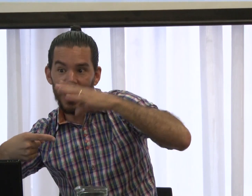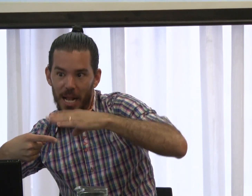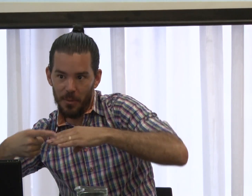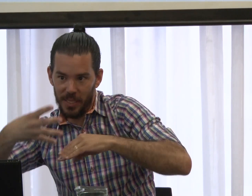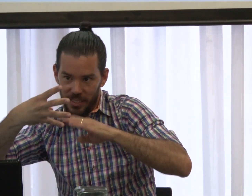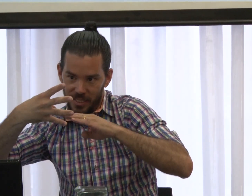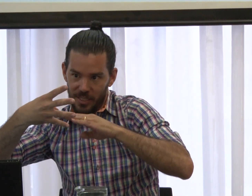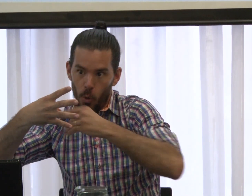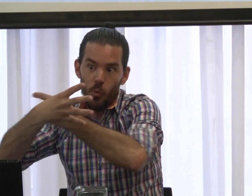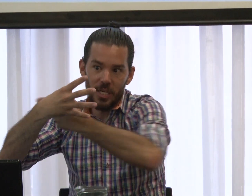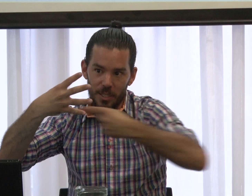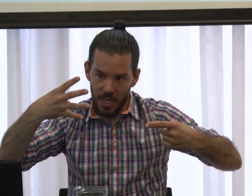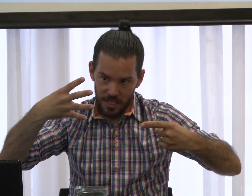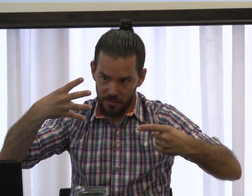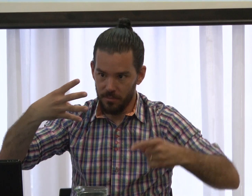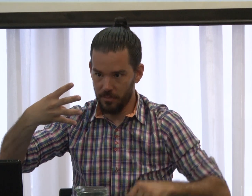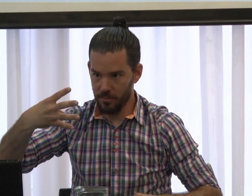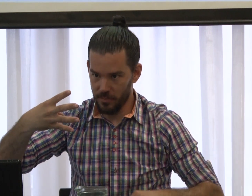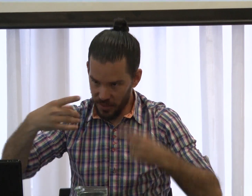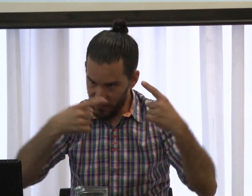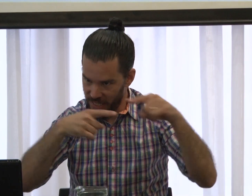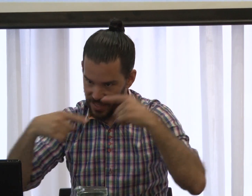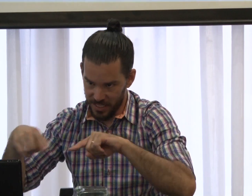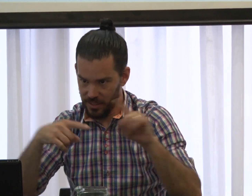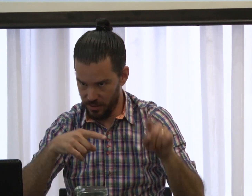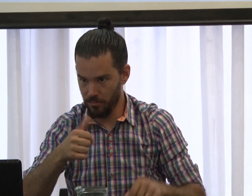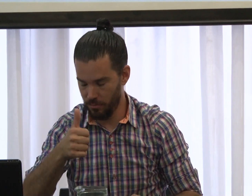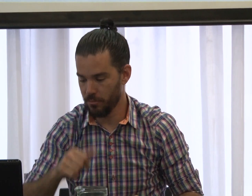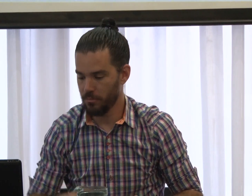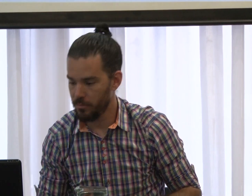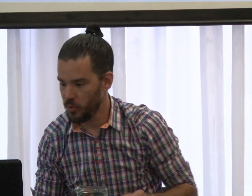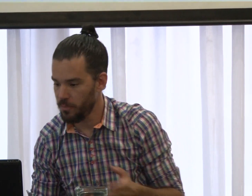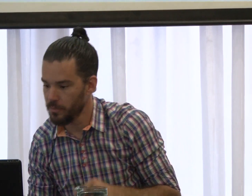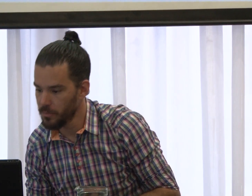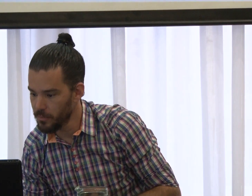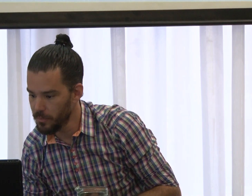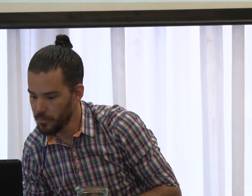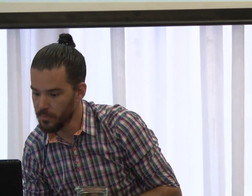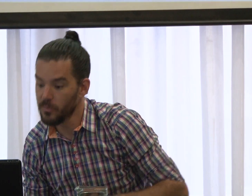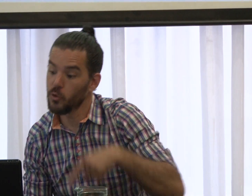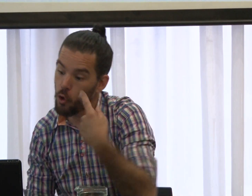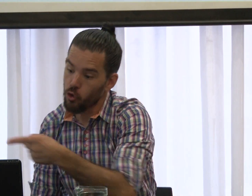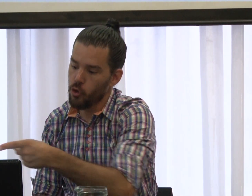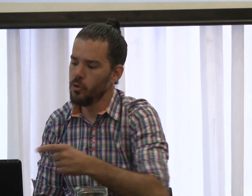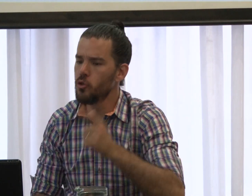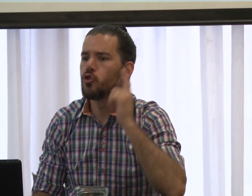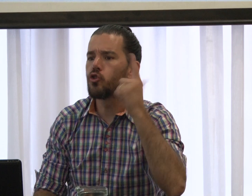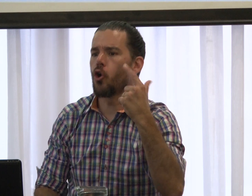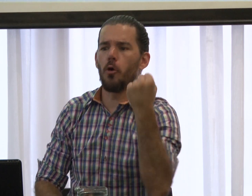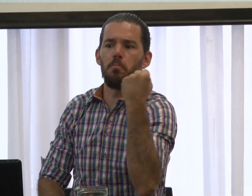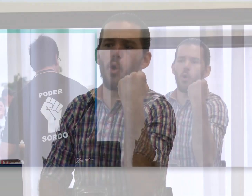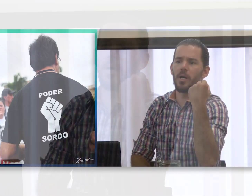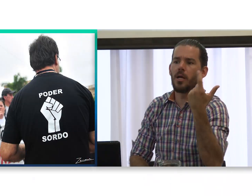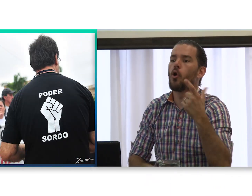de mujeres, aquí en Capital. Sí, son 5 en Capital en total. Bueno, 3, 5, 6, bueno, más o